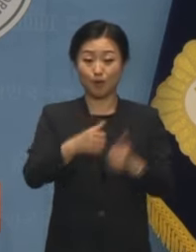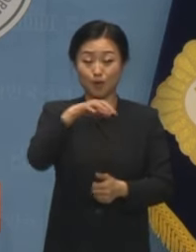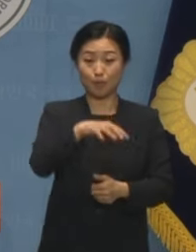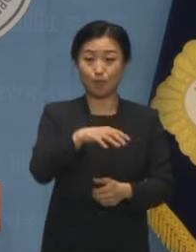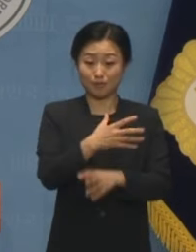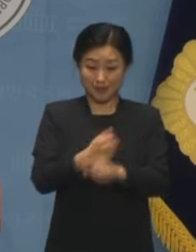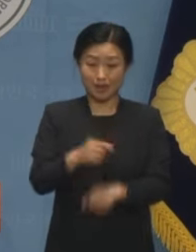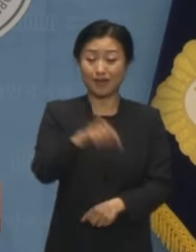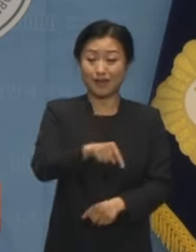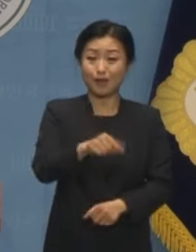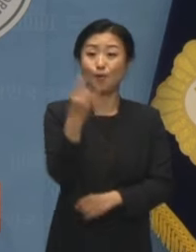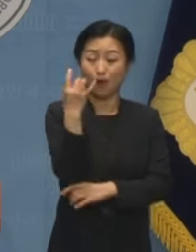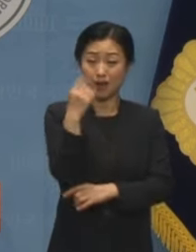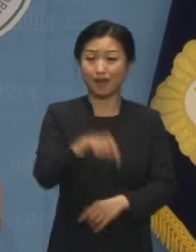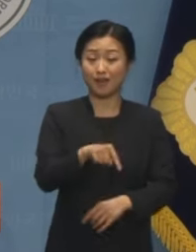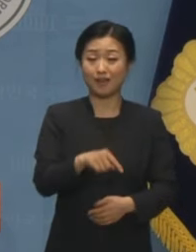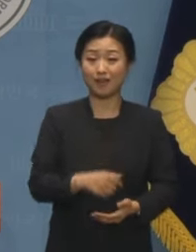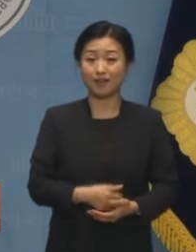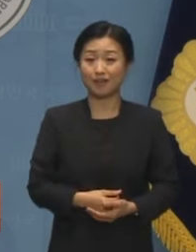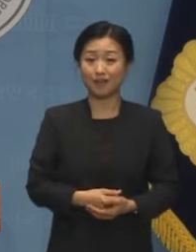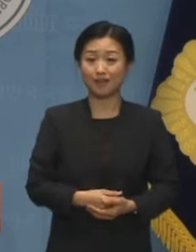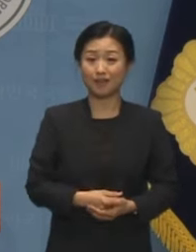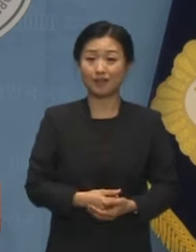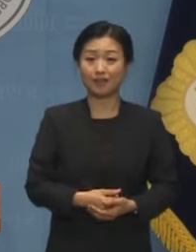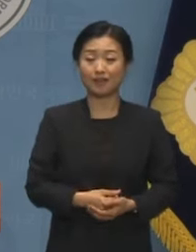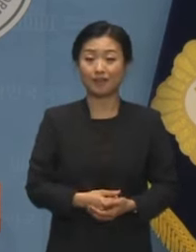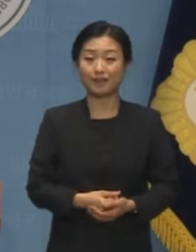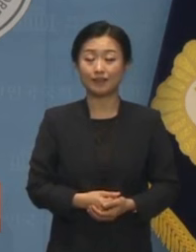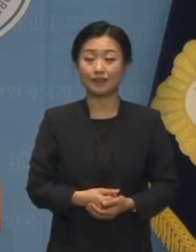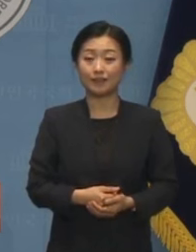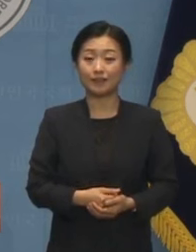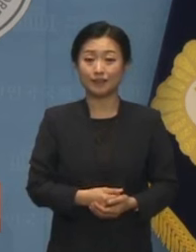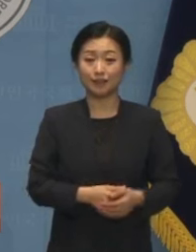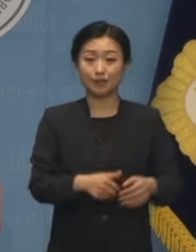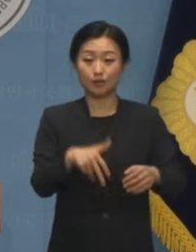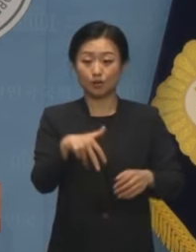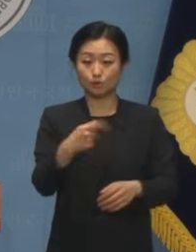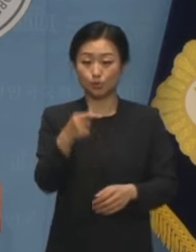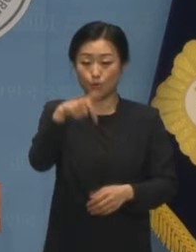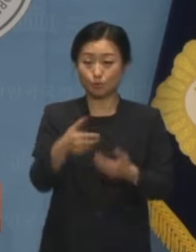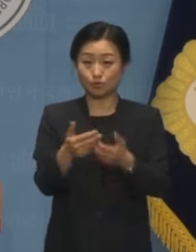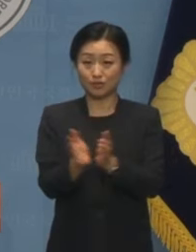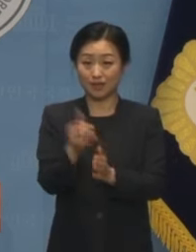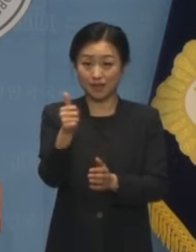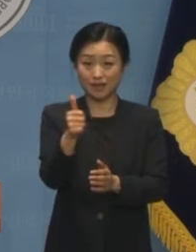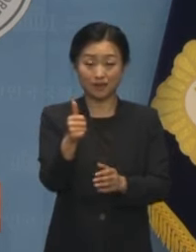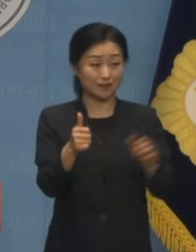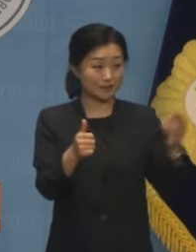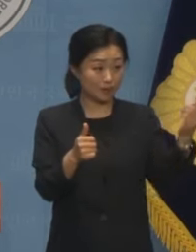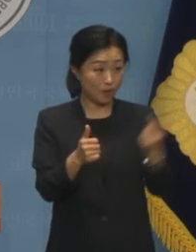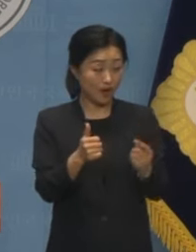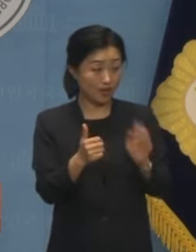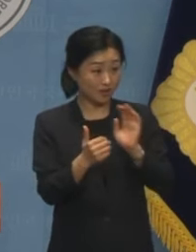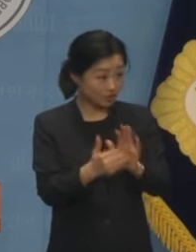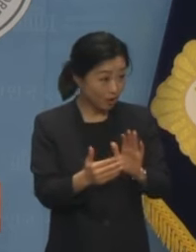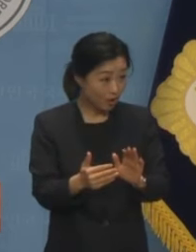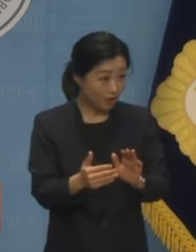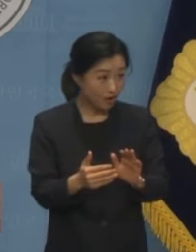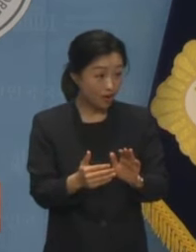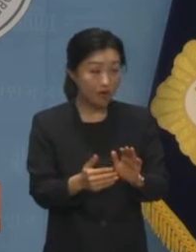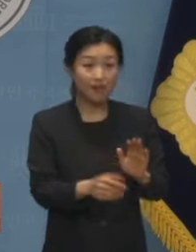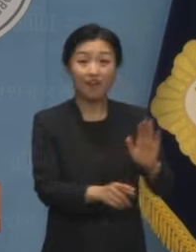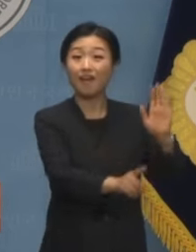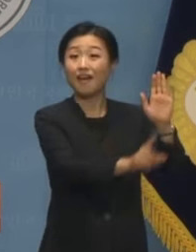회의실로 예정된 공간이기 때문입니다. 그랬더니 조국 대표가 한동훈 대표의 예방을 거절했다고